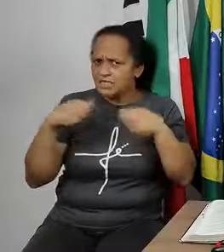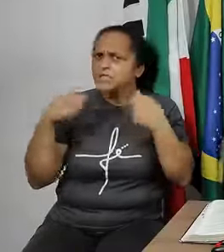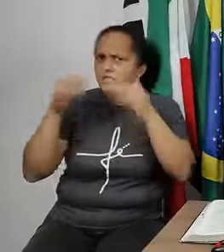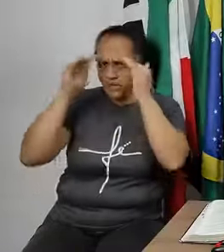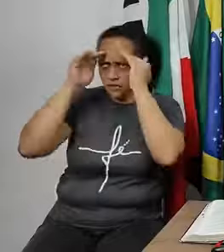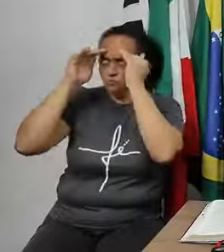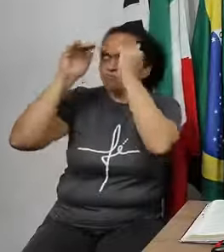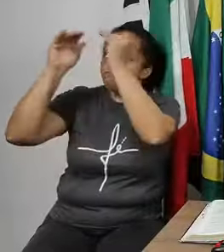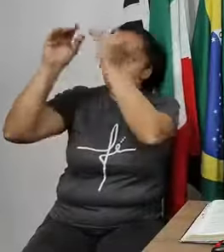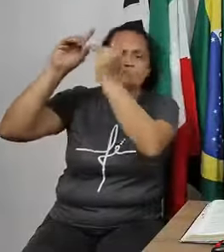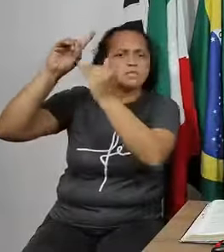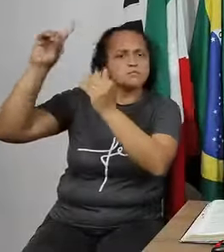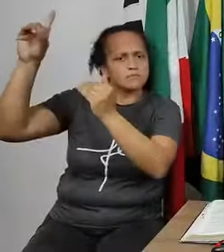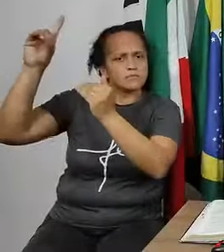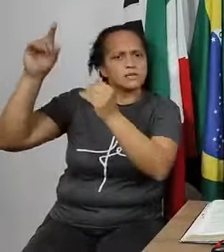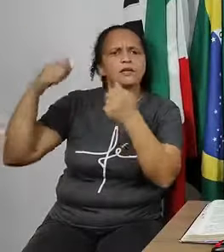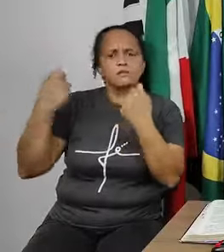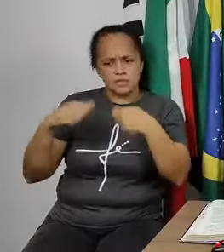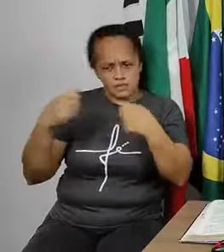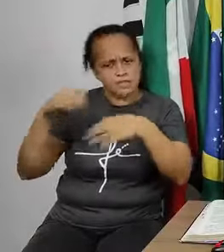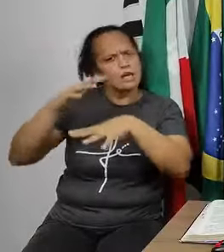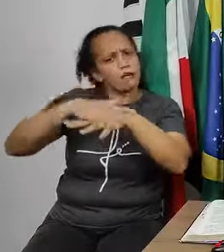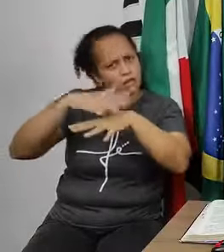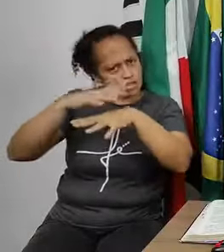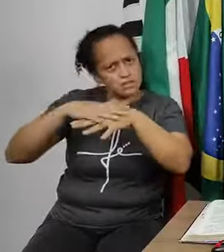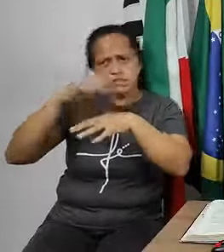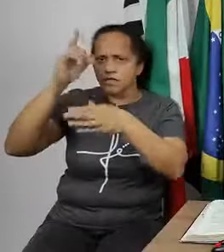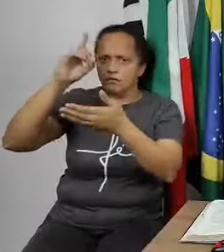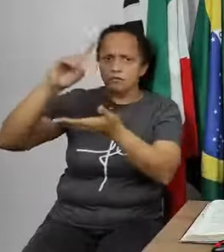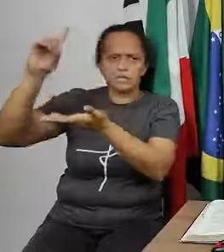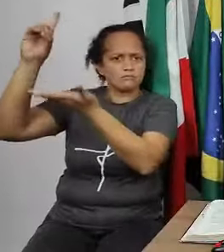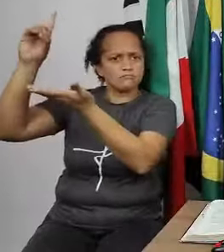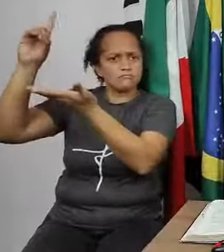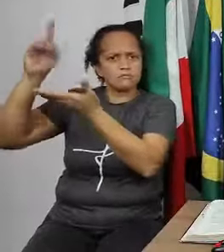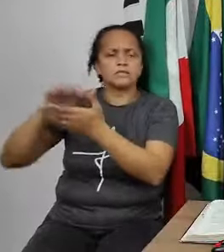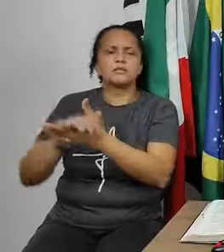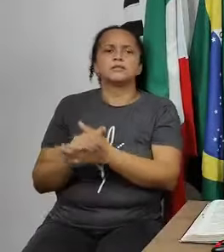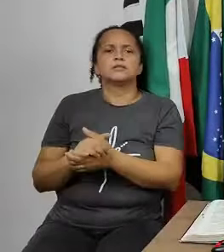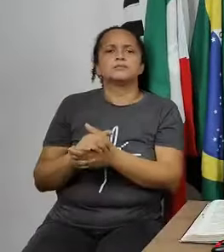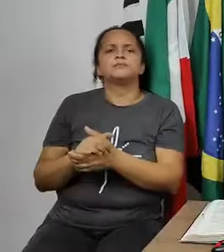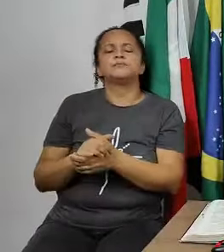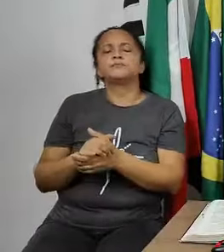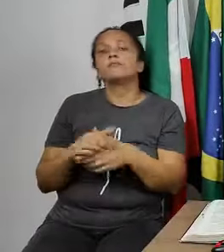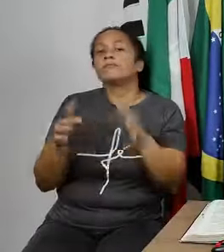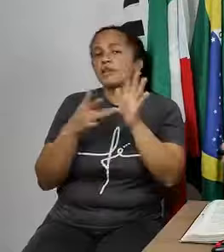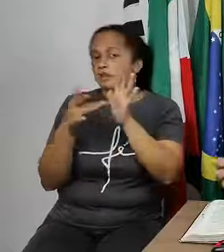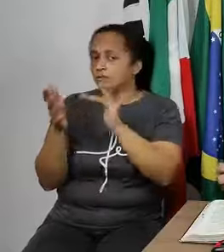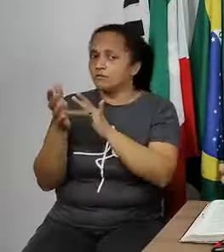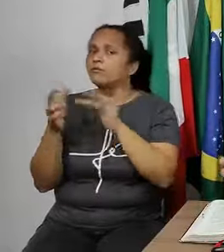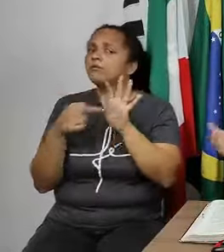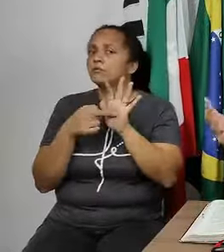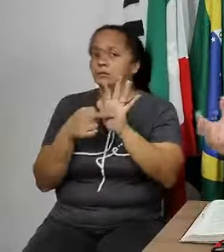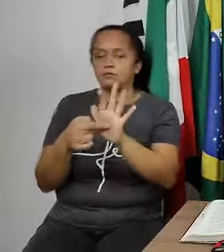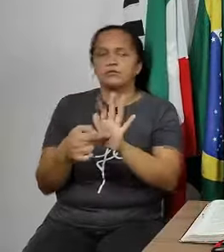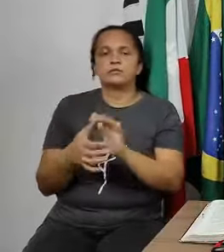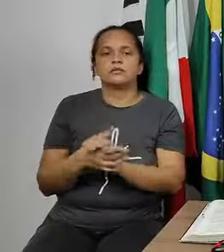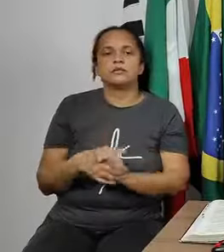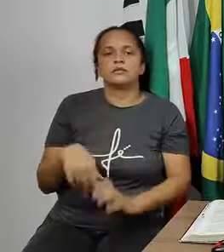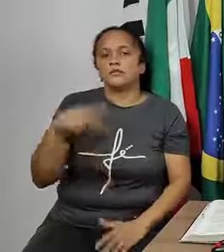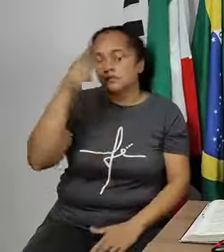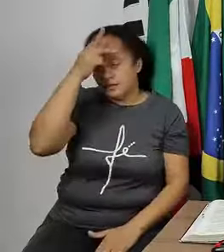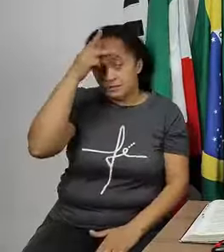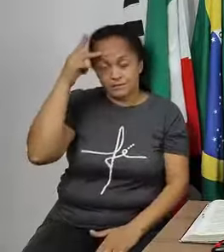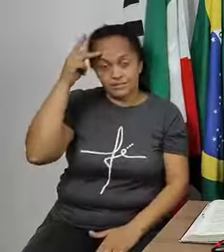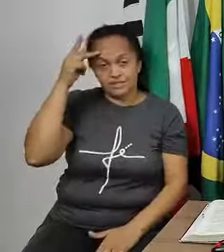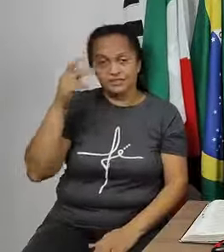a nossa prática da palavra, né? Esse é o firme fundamento, Jesus disse. E aí essas pessoas ouvem a